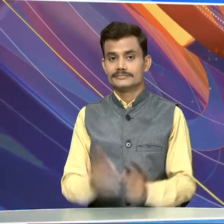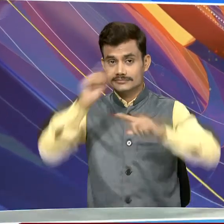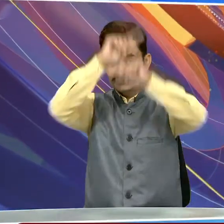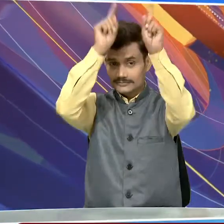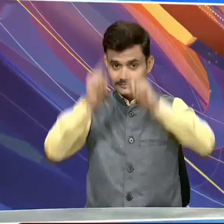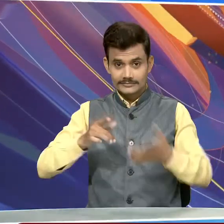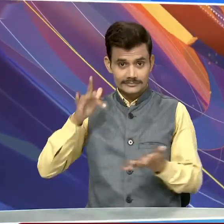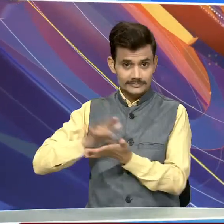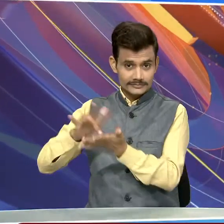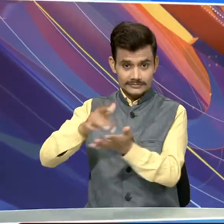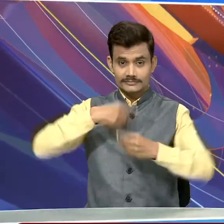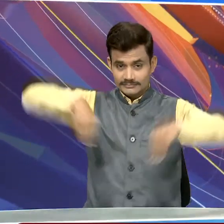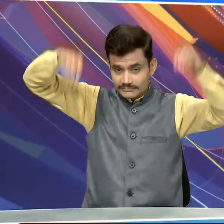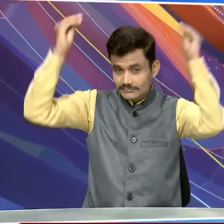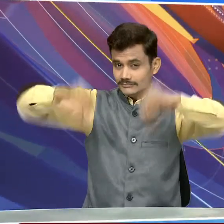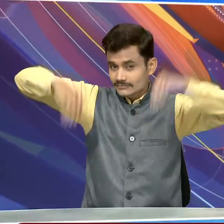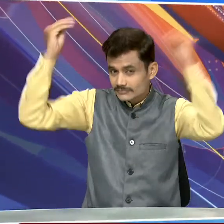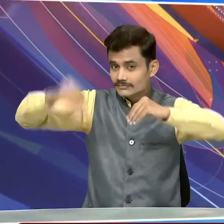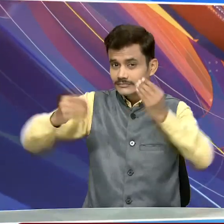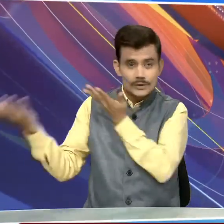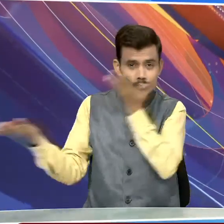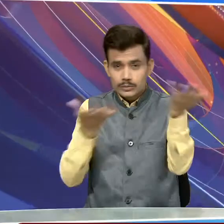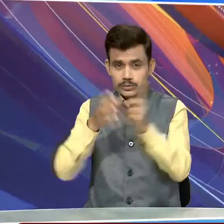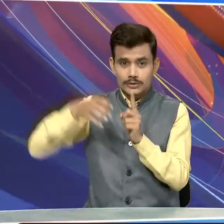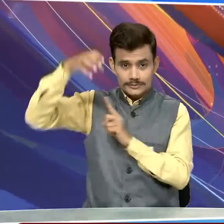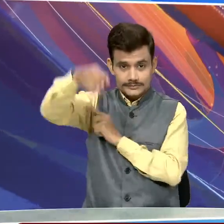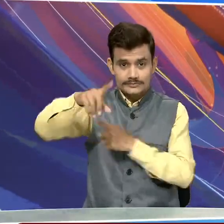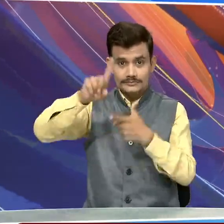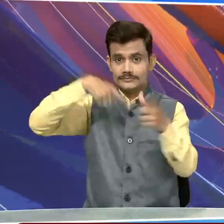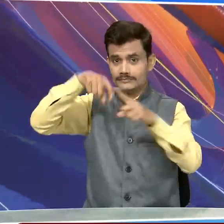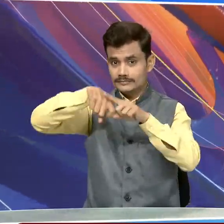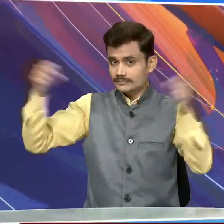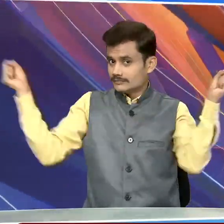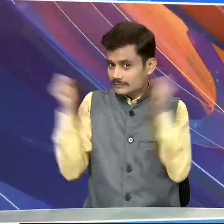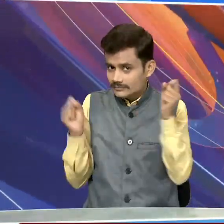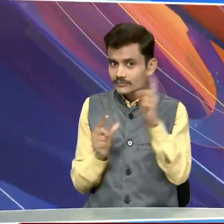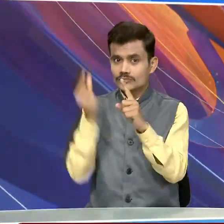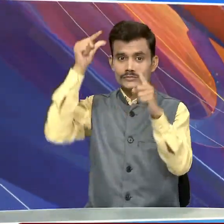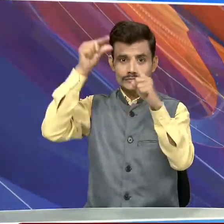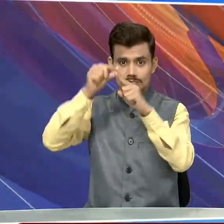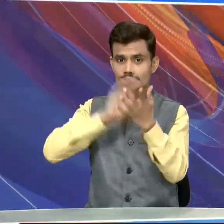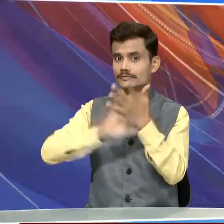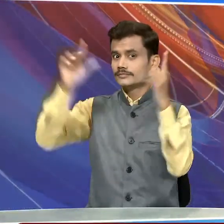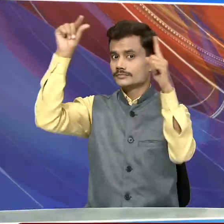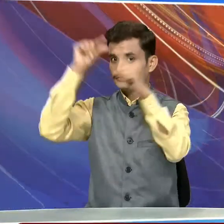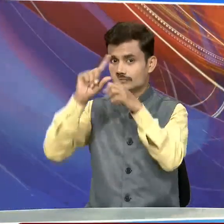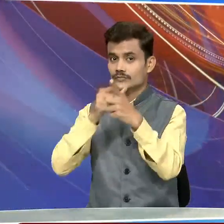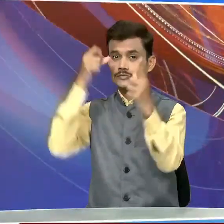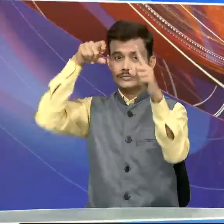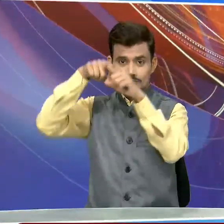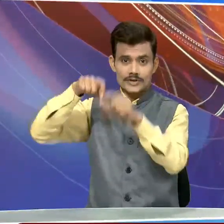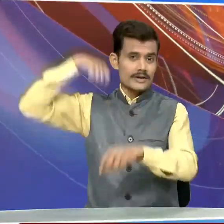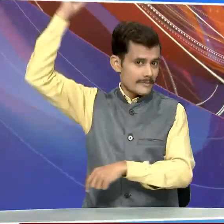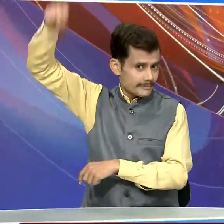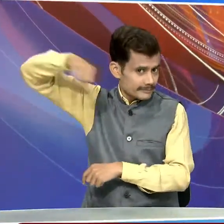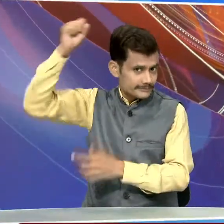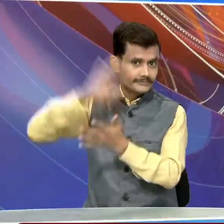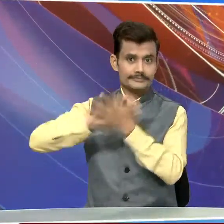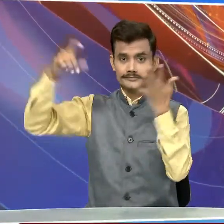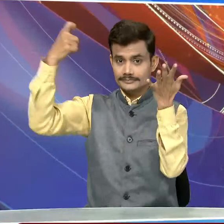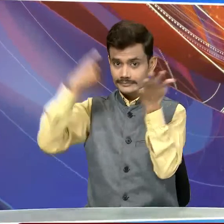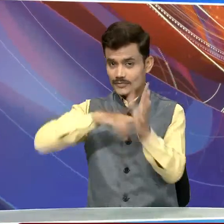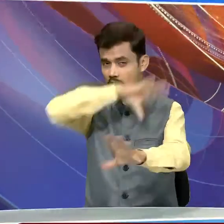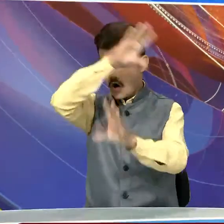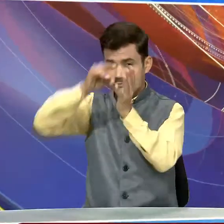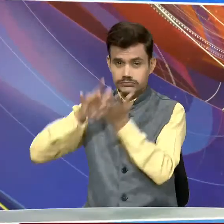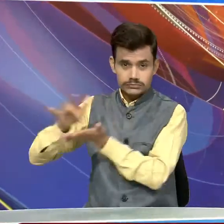देश के विभिन्न हिस्सों में जारी तेज वर्षा, मौसम विभाग ने जम्मू कश्मीर, उत्तर प्रदेश, हिमाचल, उत्तराखंड, पंजाब और हरियाणा सहित देश के